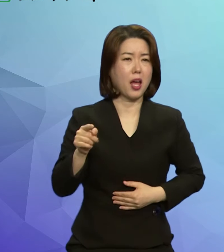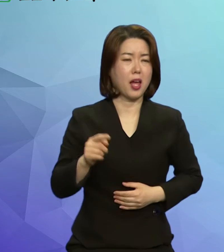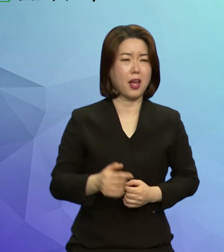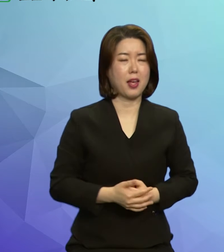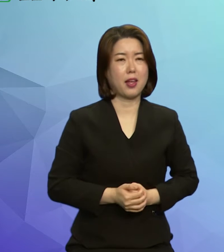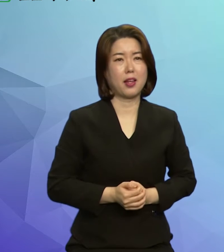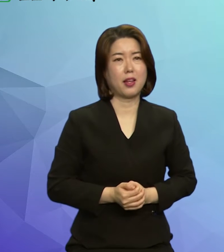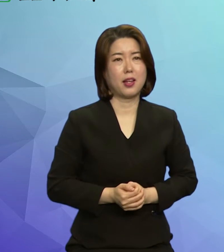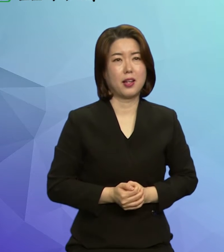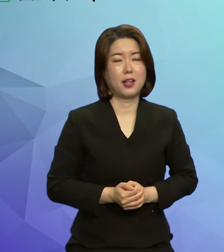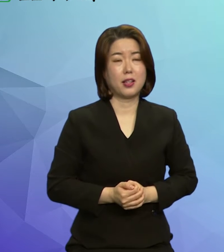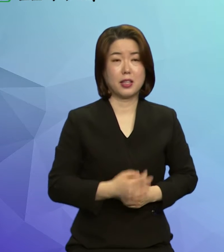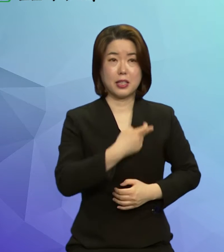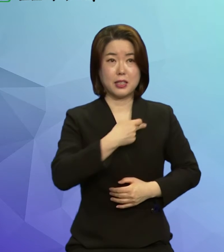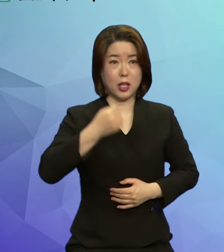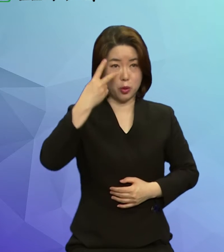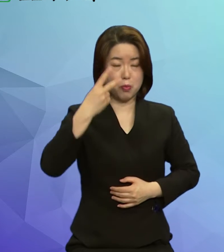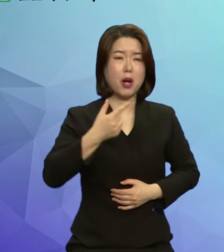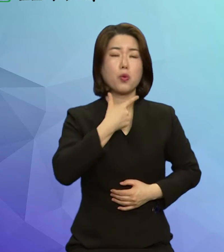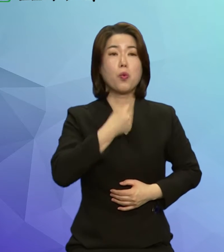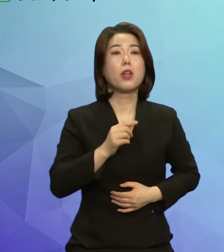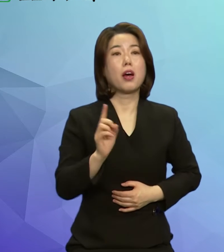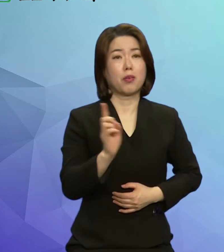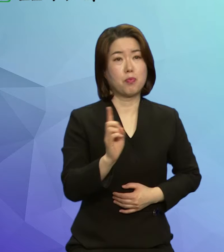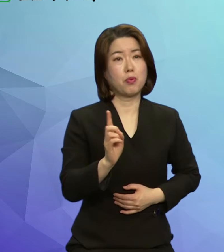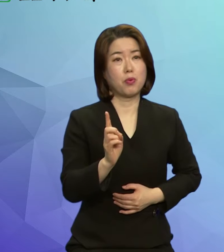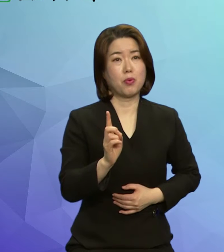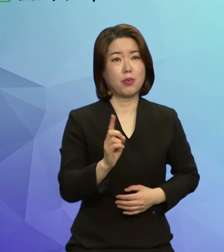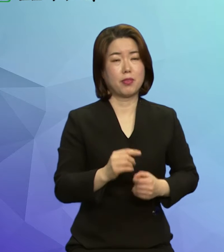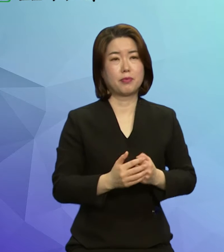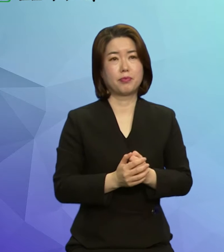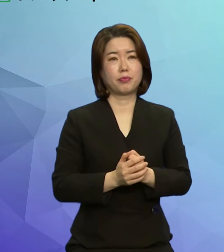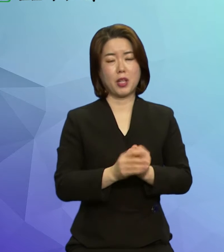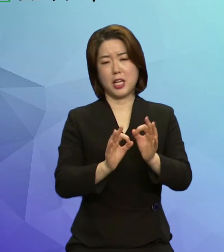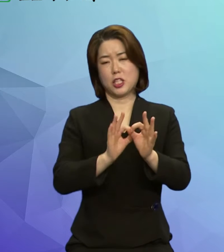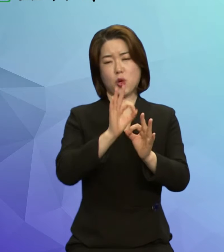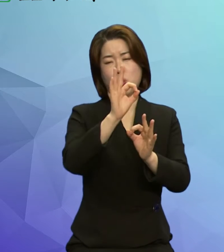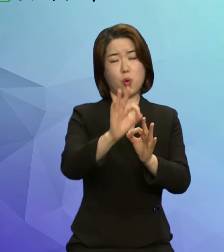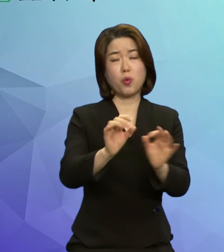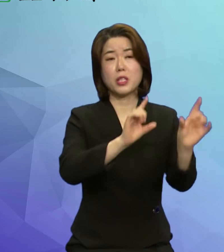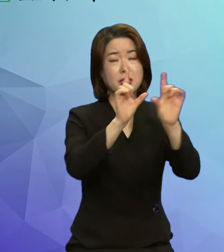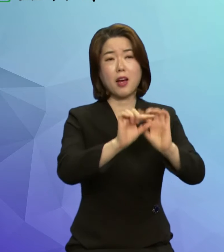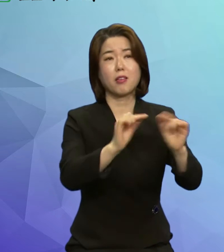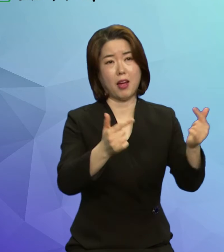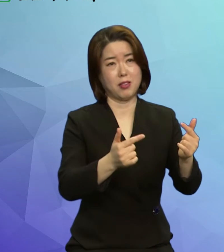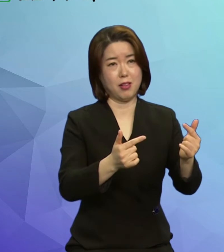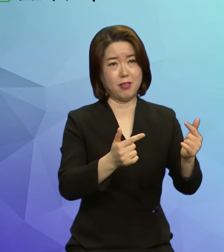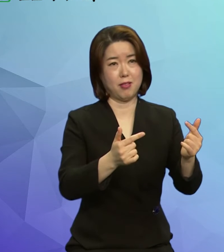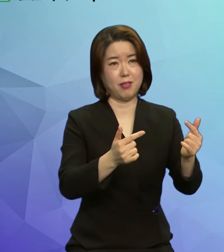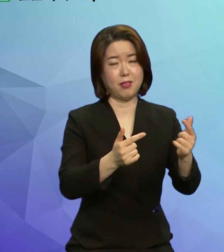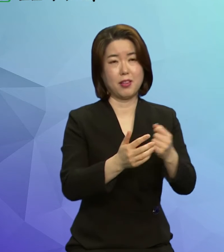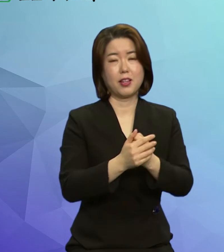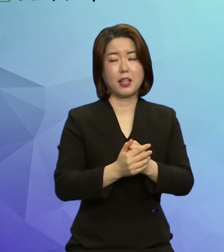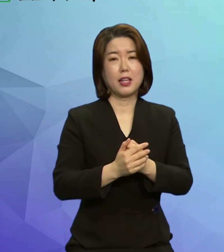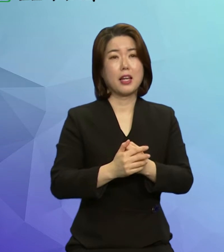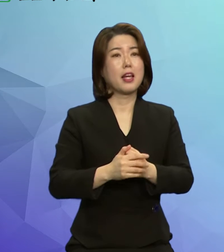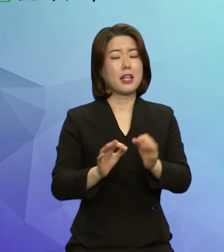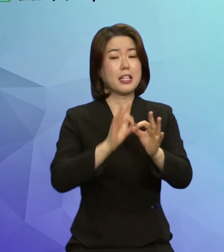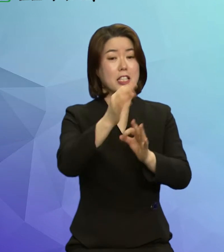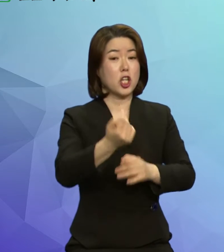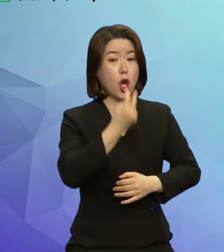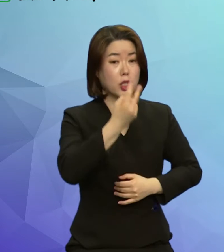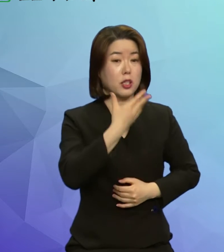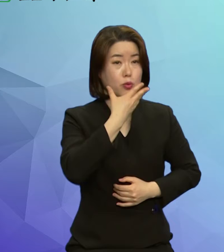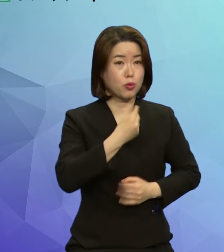바랍니다. 사도 바울이 원했던 것은 영원히 사는 것도 아니었습니다. 영생의